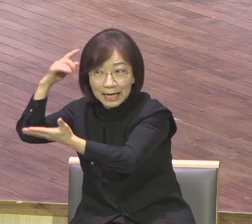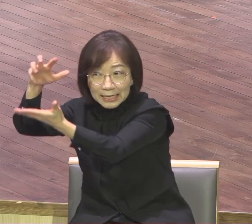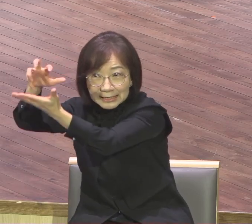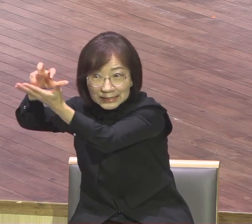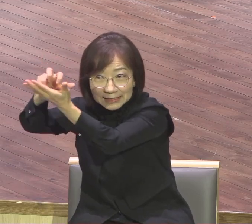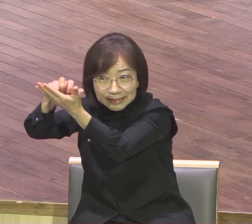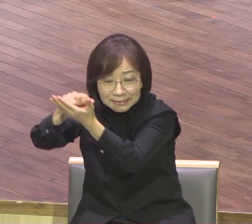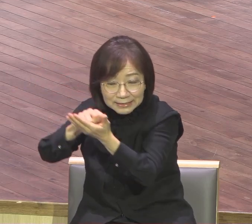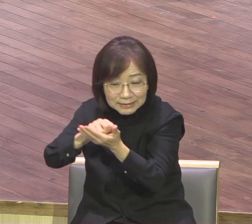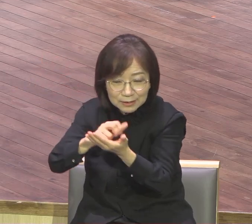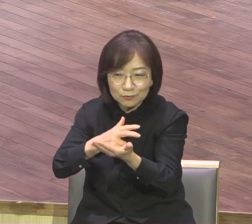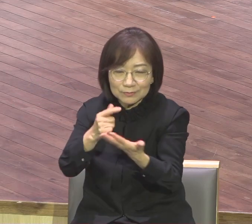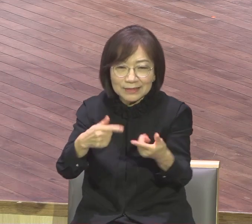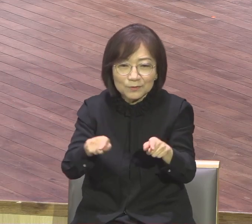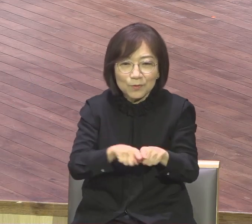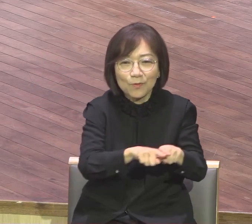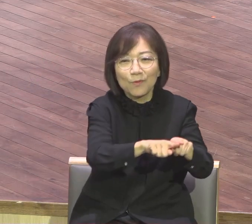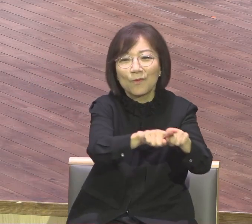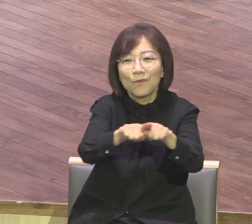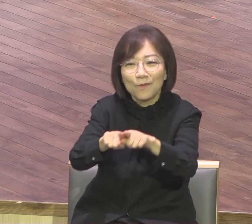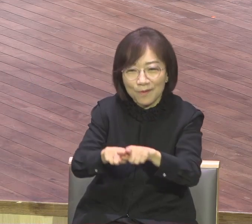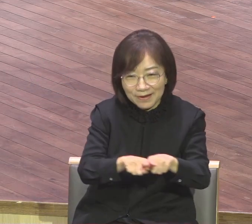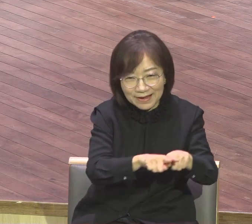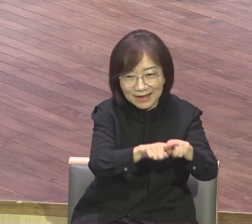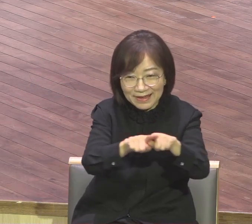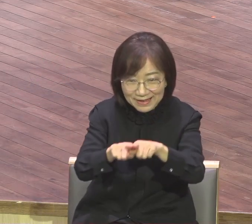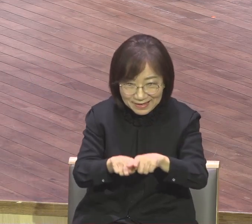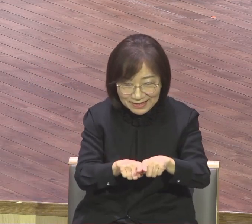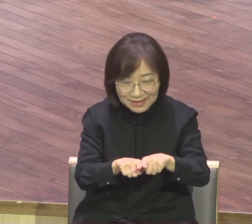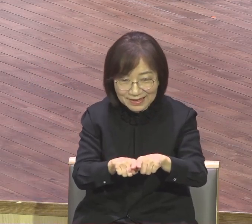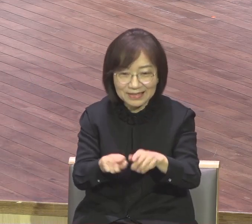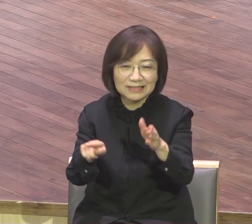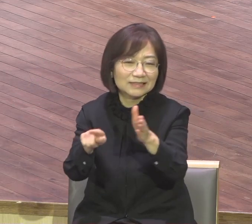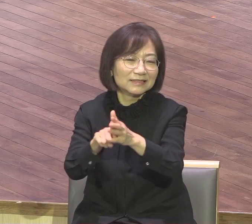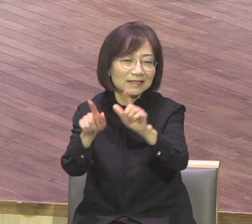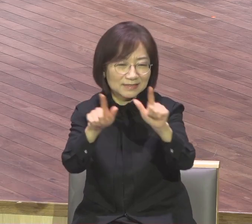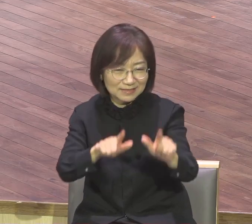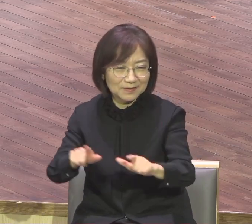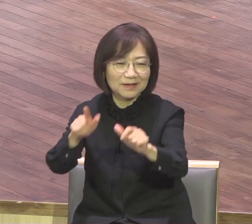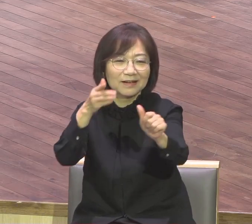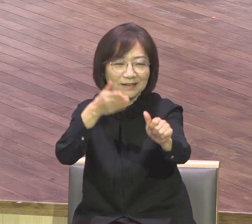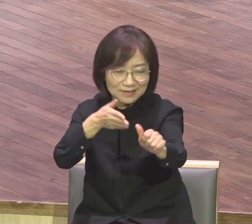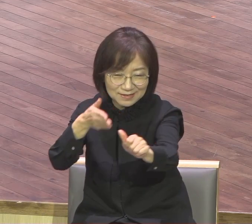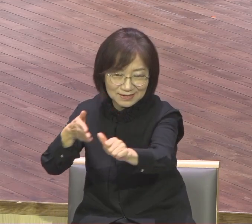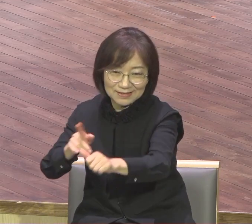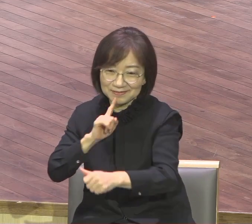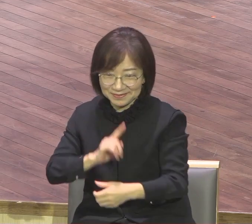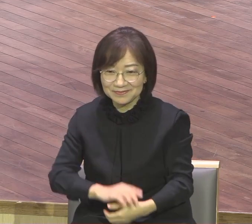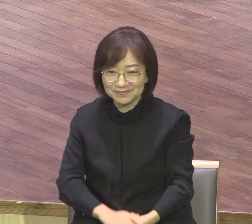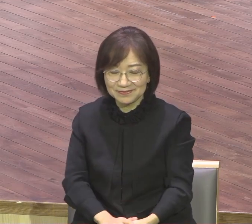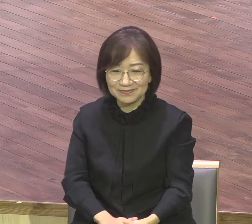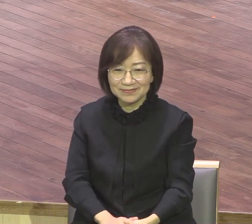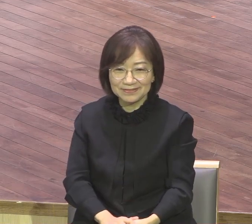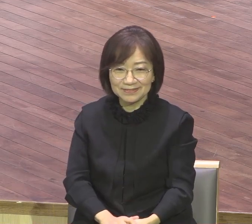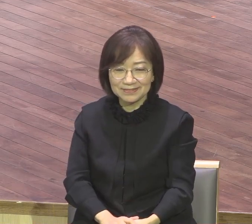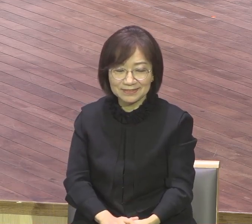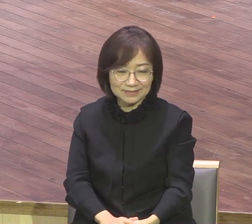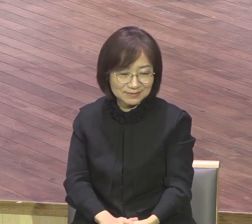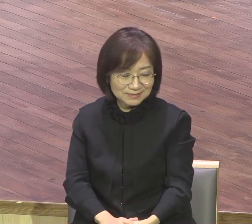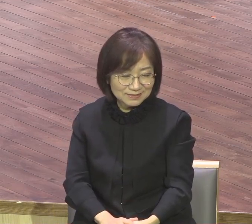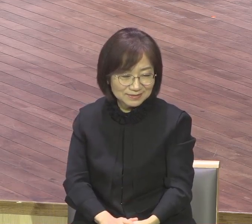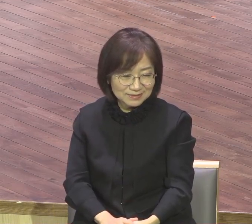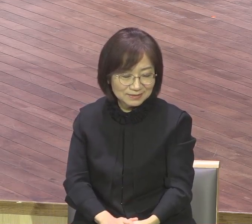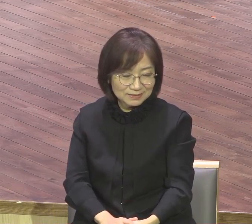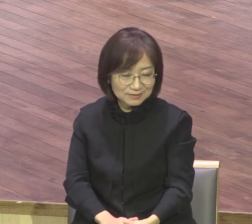동행을 하면서 그렇게 신앙생활 해라. Que hagan una vida de fe dentro de Cristo Jesús según la voluntad de Dios y según